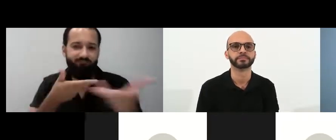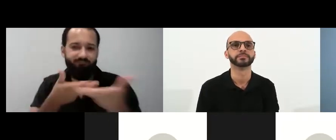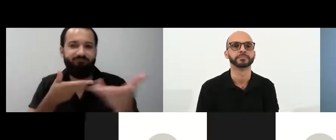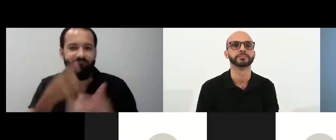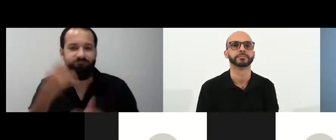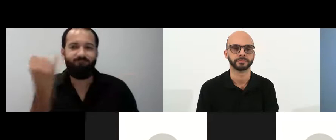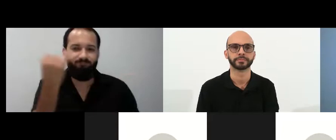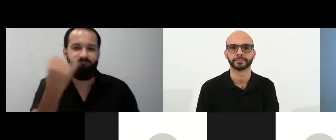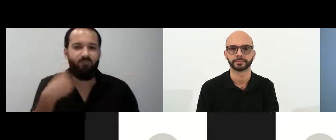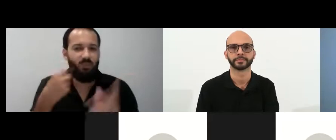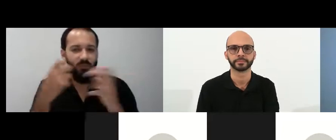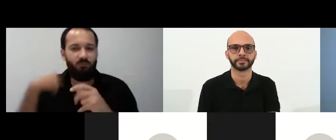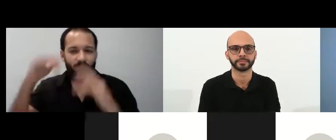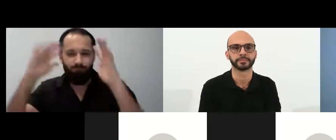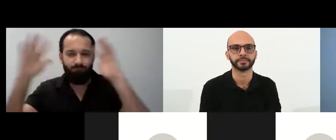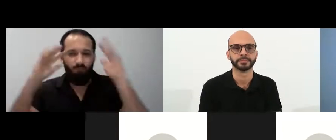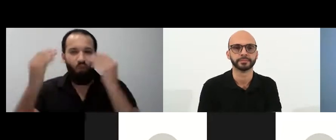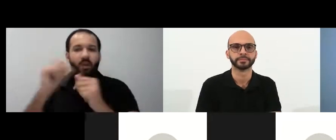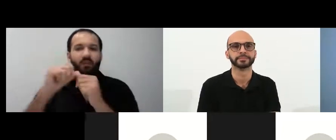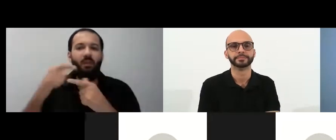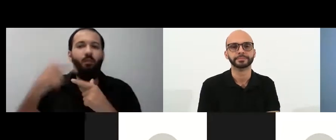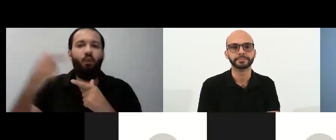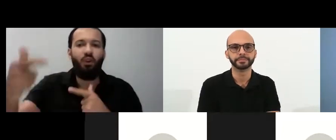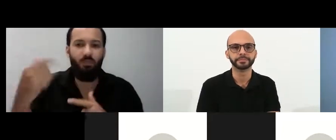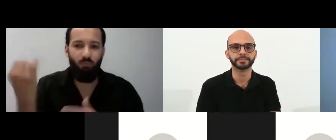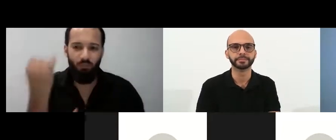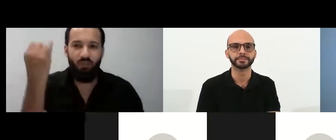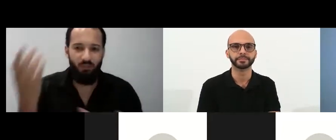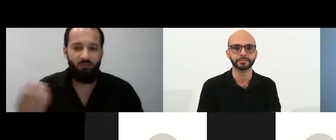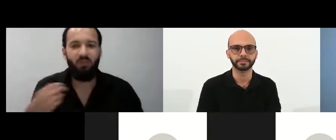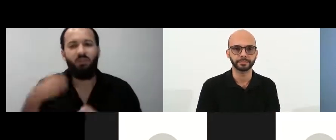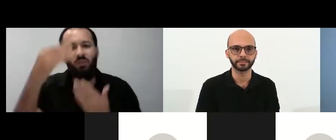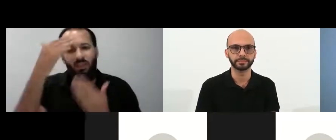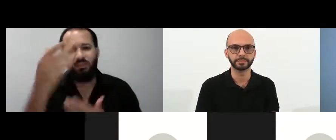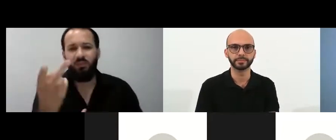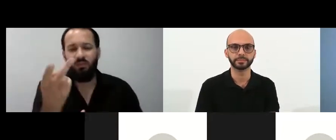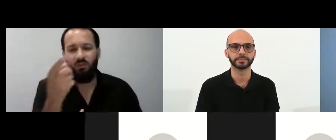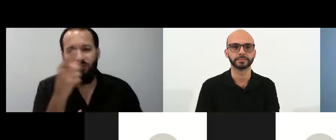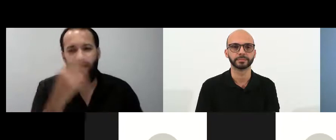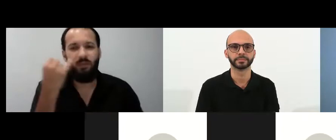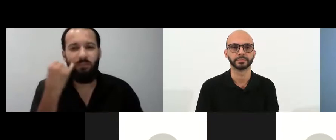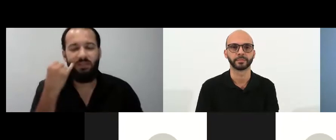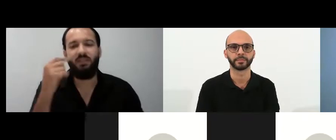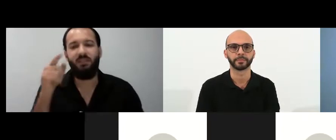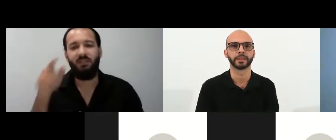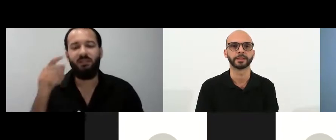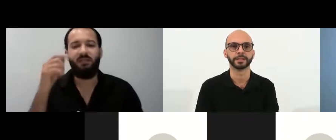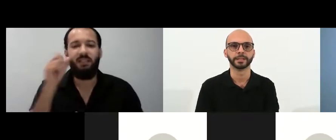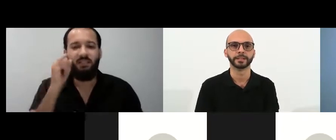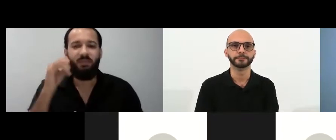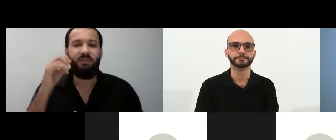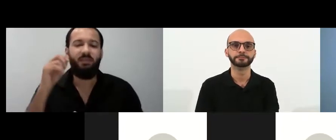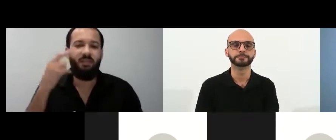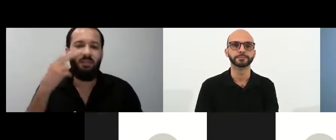processos a distância remota. Isso é muito importante, a gente ter esse compartilhamento. Isso é importante para a gente. E quero